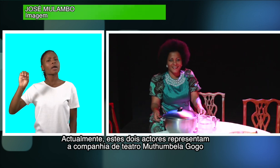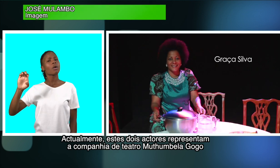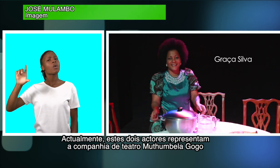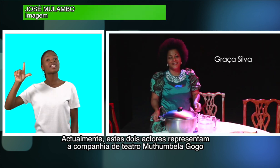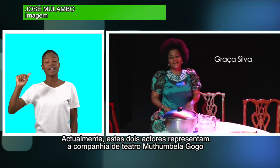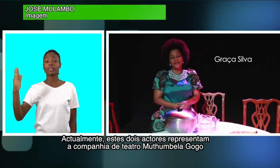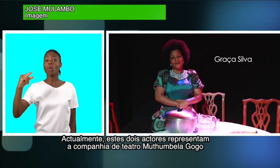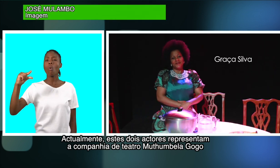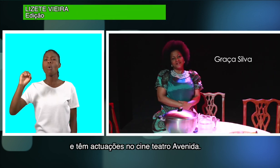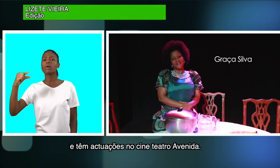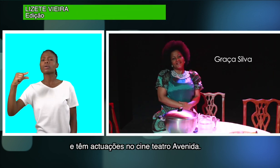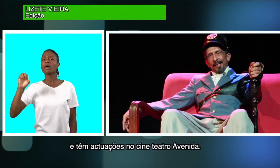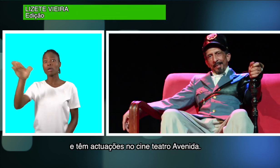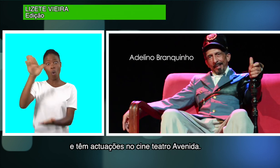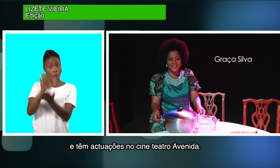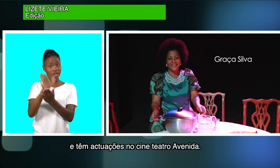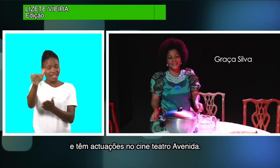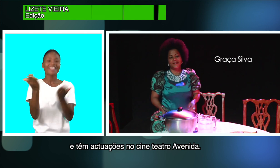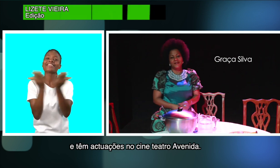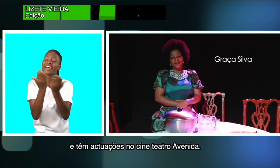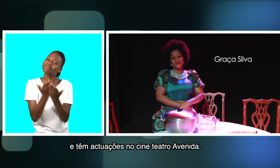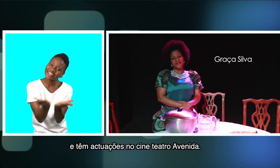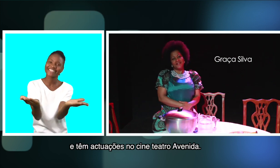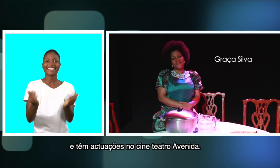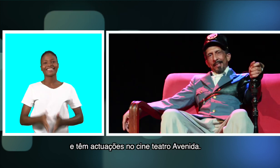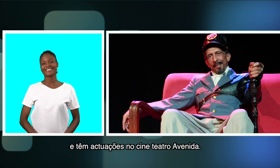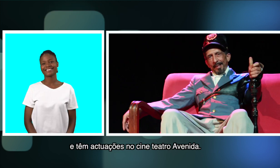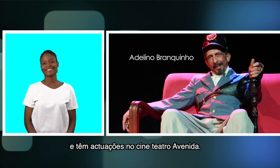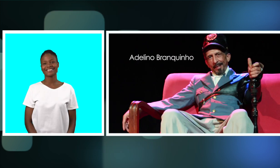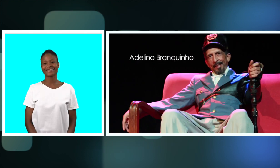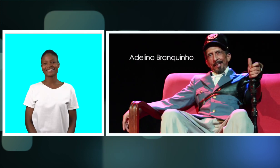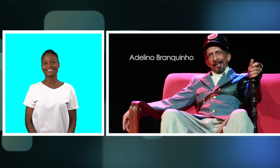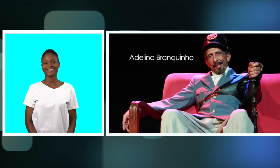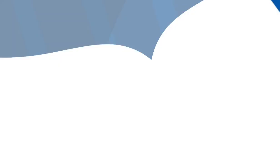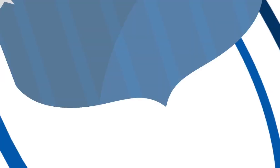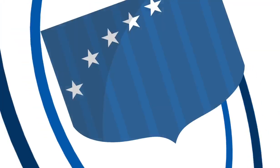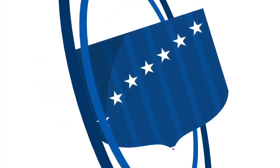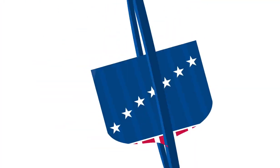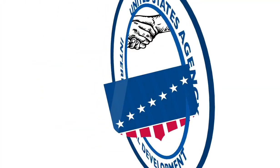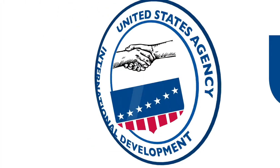Companhia de Teatro Mutombela Gogo e têm atuações no Cineteatro Avenida.